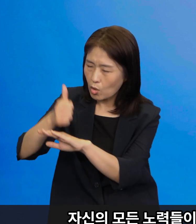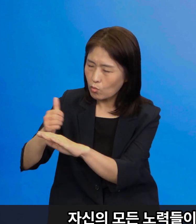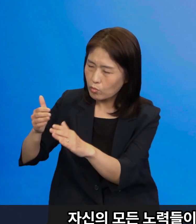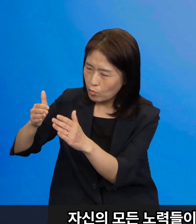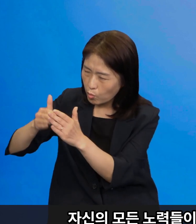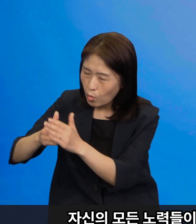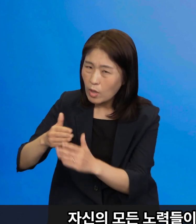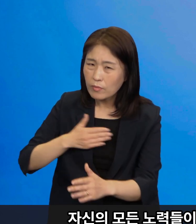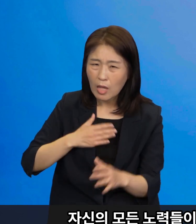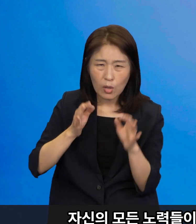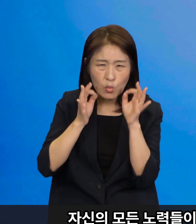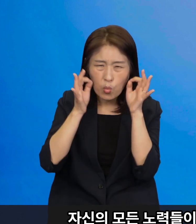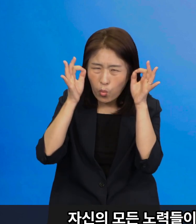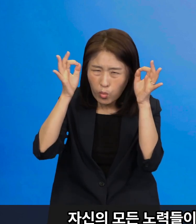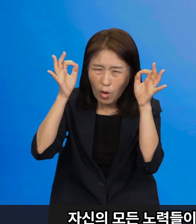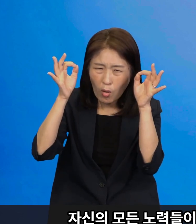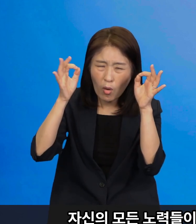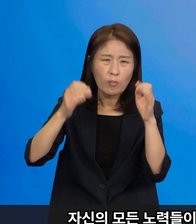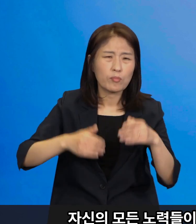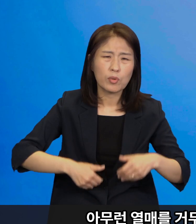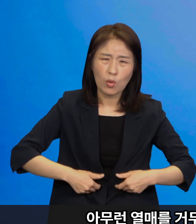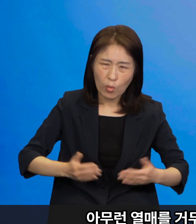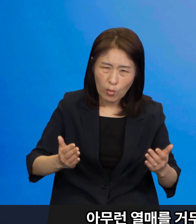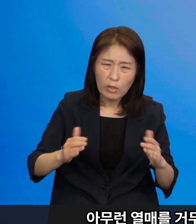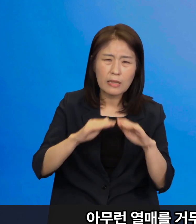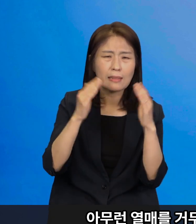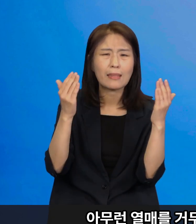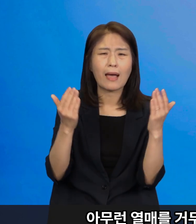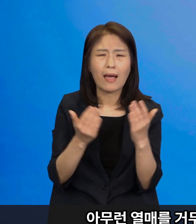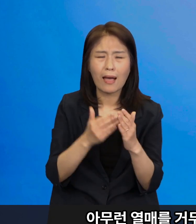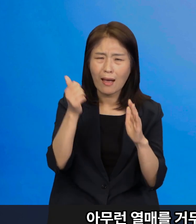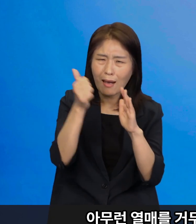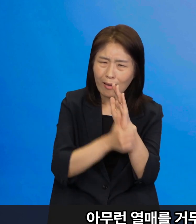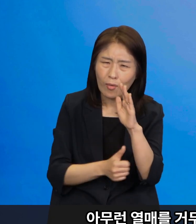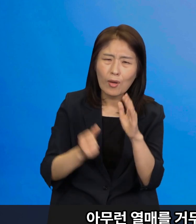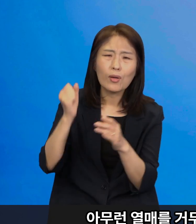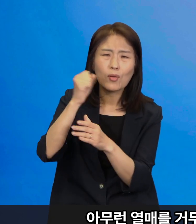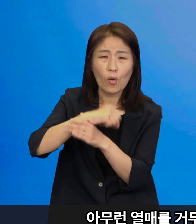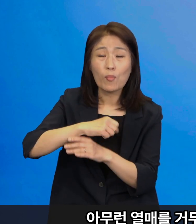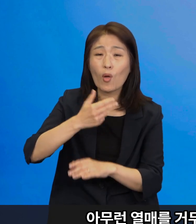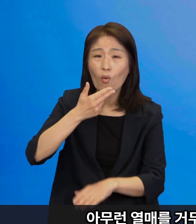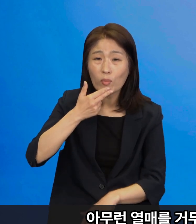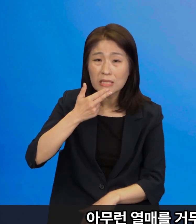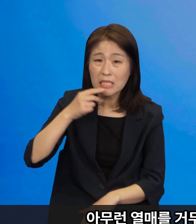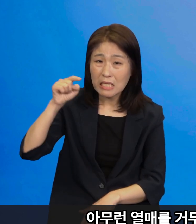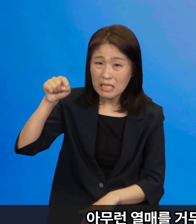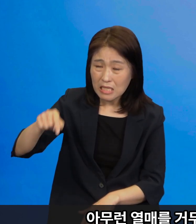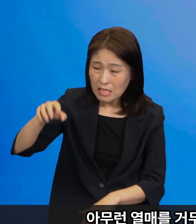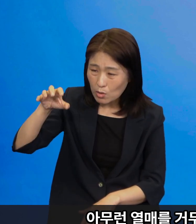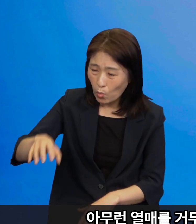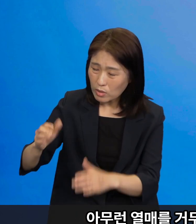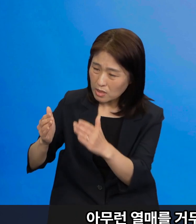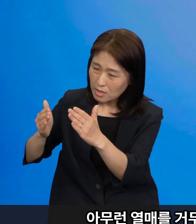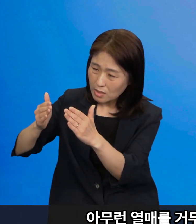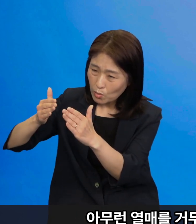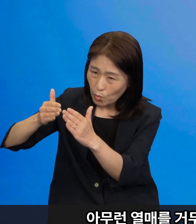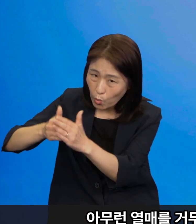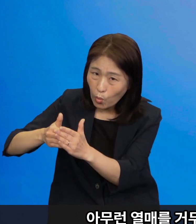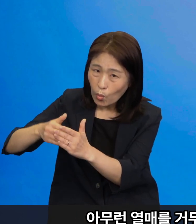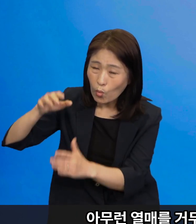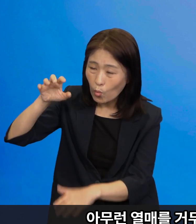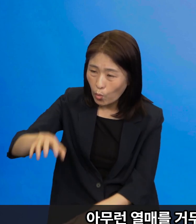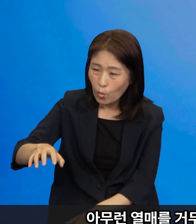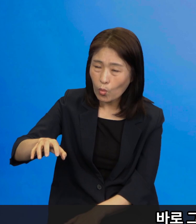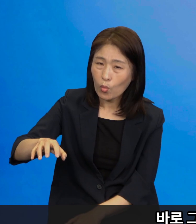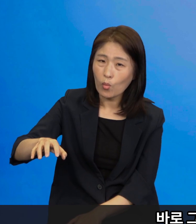노력들이 아무리 수고해도 실패로 돌아가고 아무런 열매를 거두지 못하여서 잃은 그 어떤